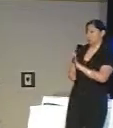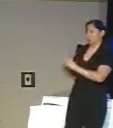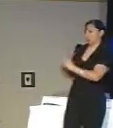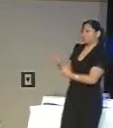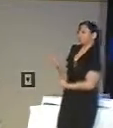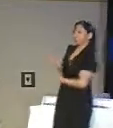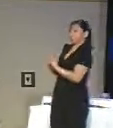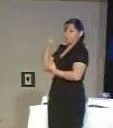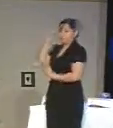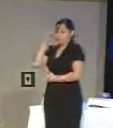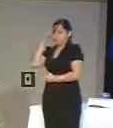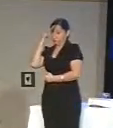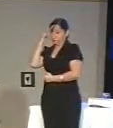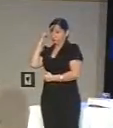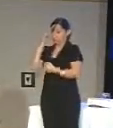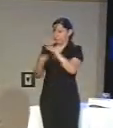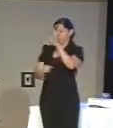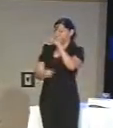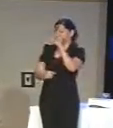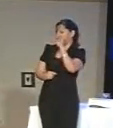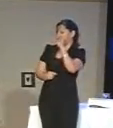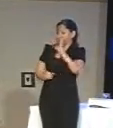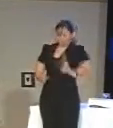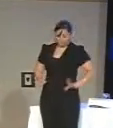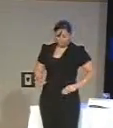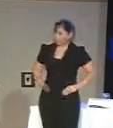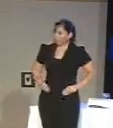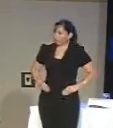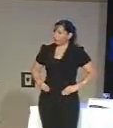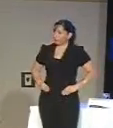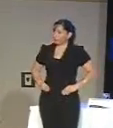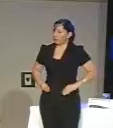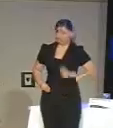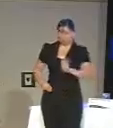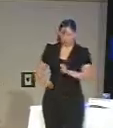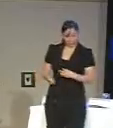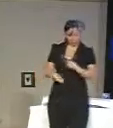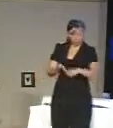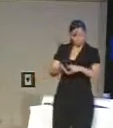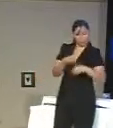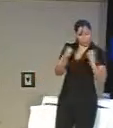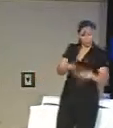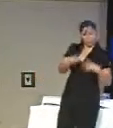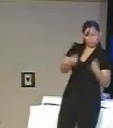¿no? ¿Cuánto me cuesta comprar pañales para adultos toda la vida?